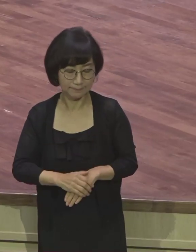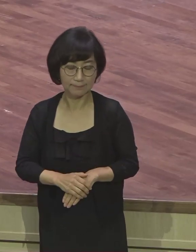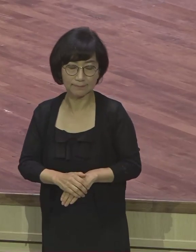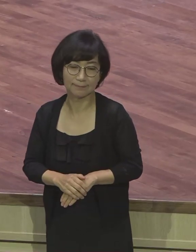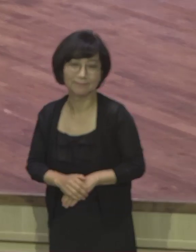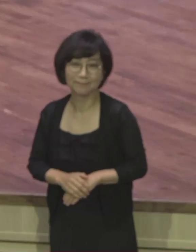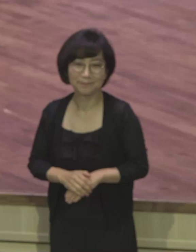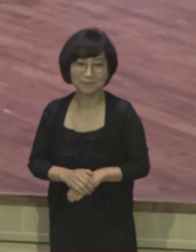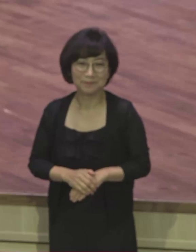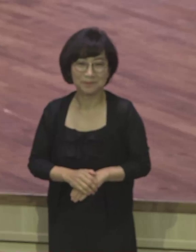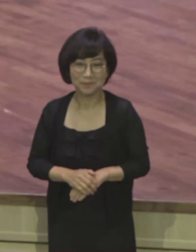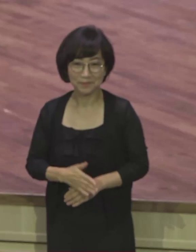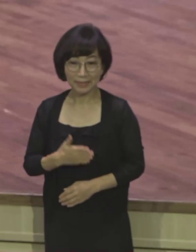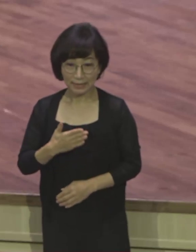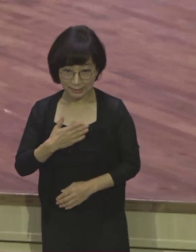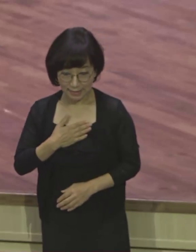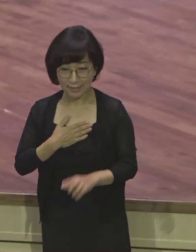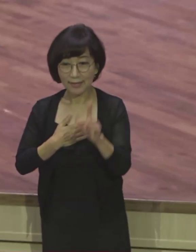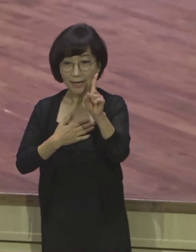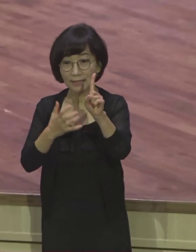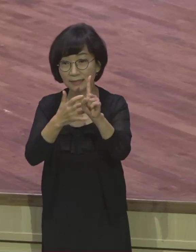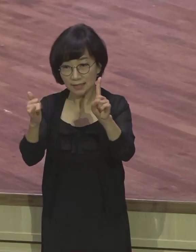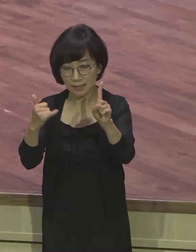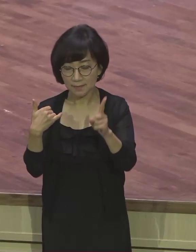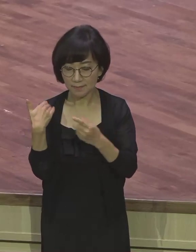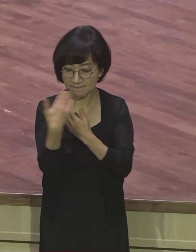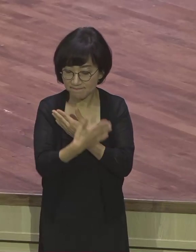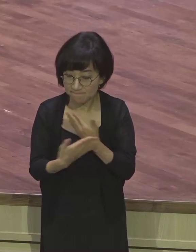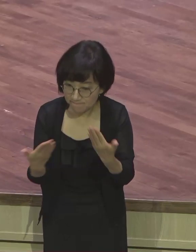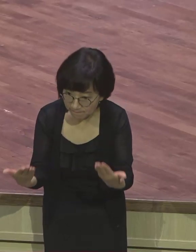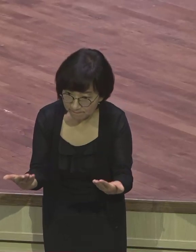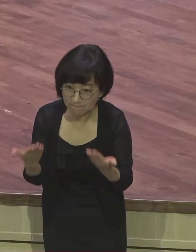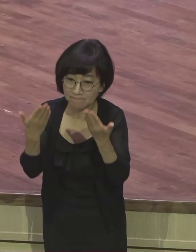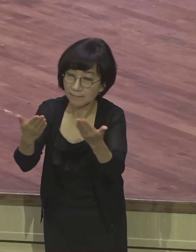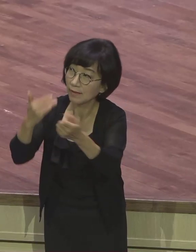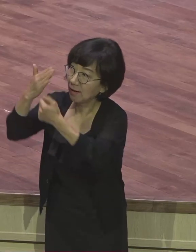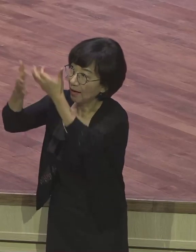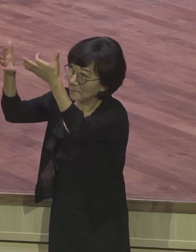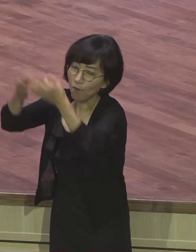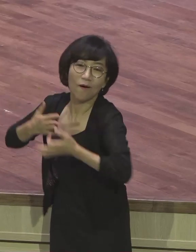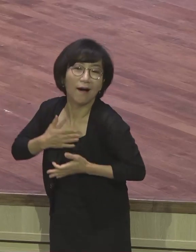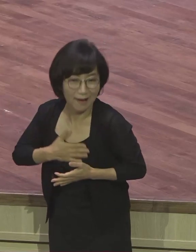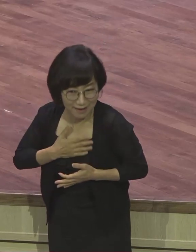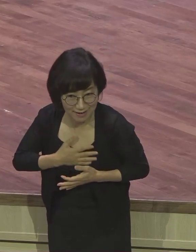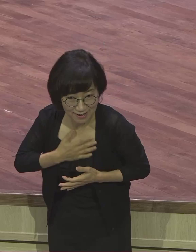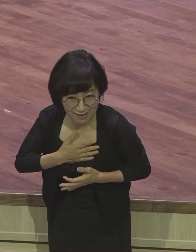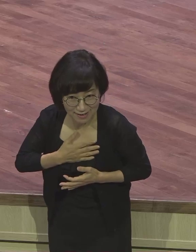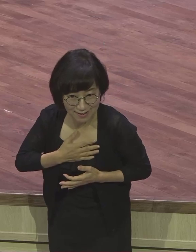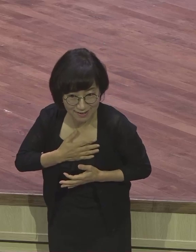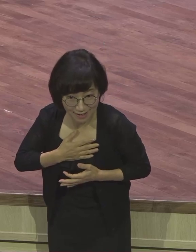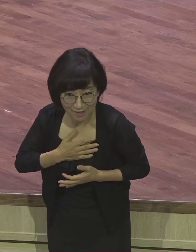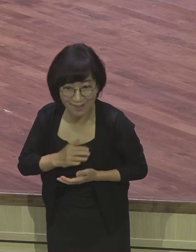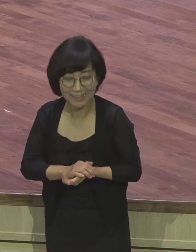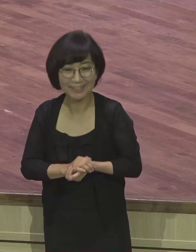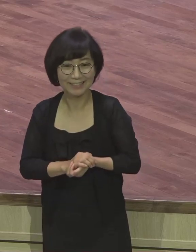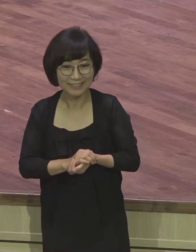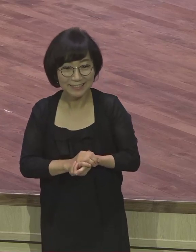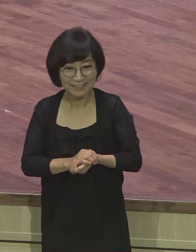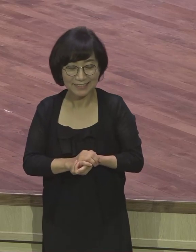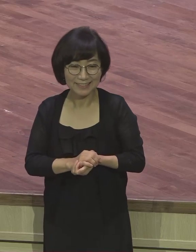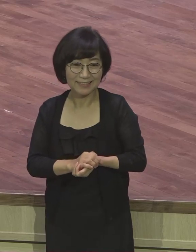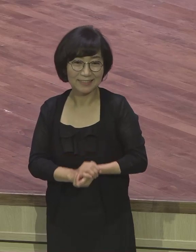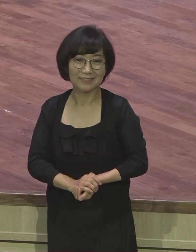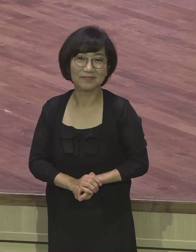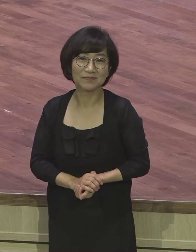내가 이렇게 헌신하고 희생하는 것도 하나님 아시고 교회를 세우는 데 중요한 사명을 가지고